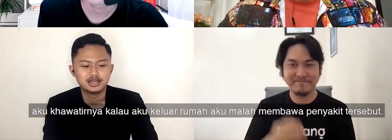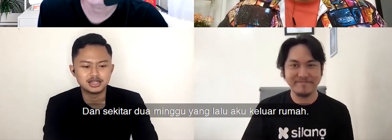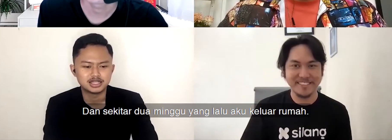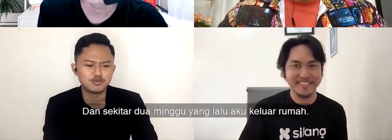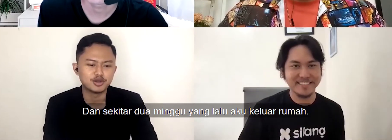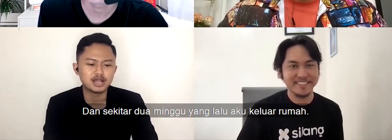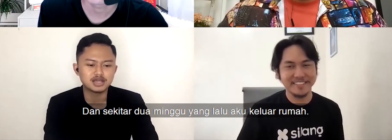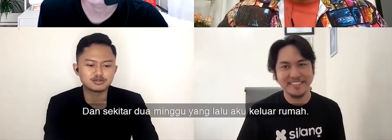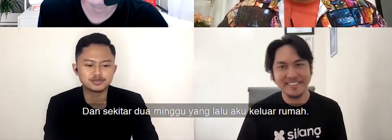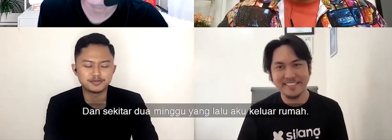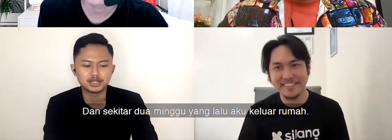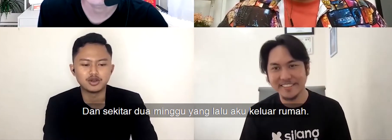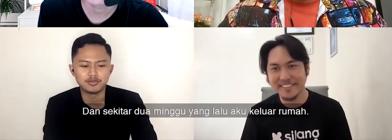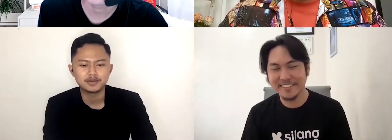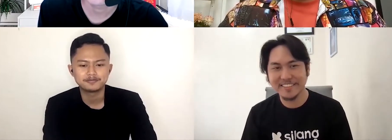dan